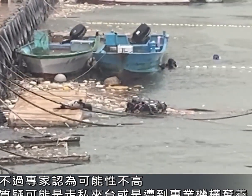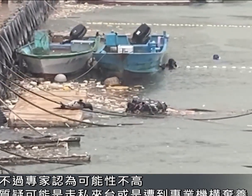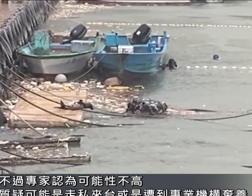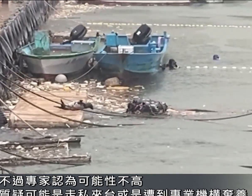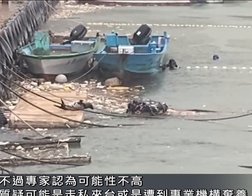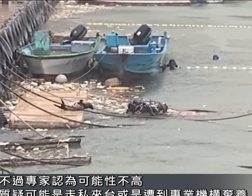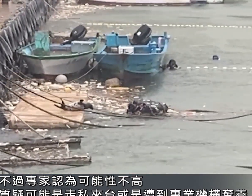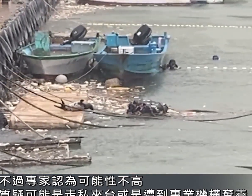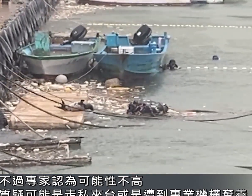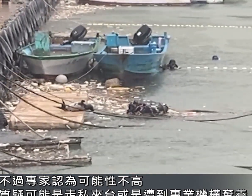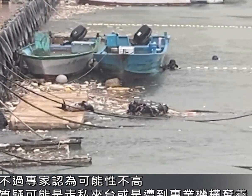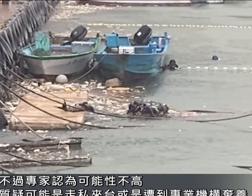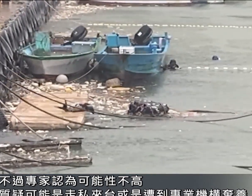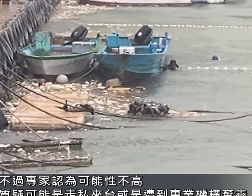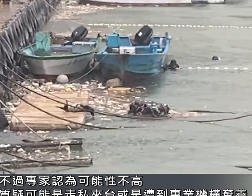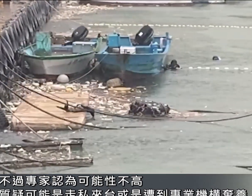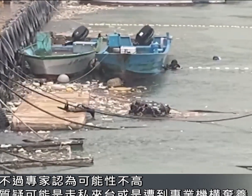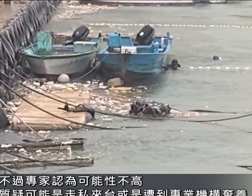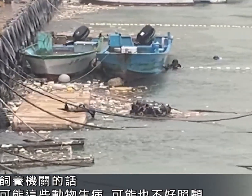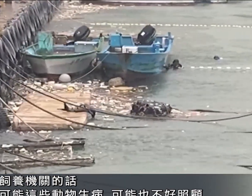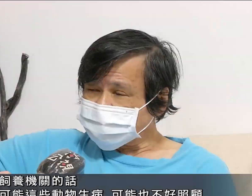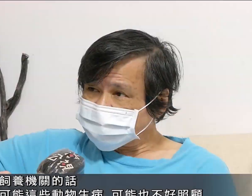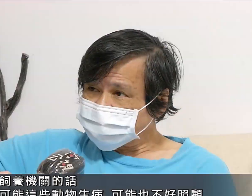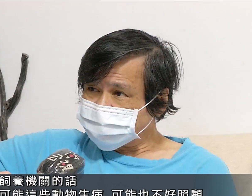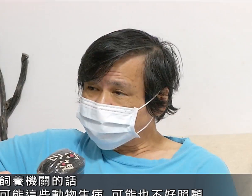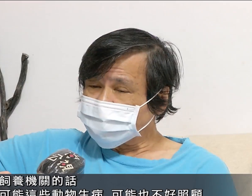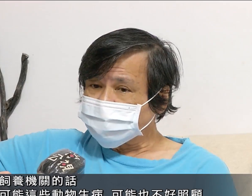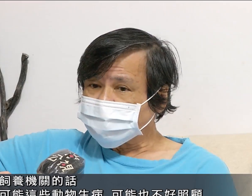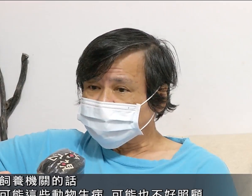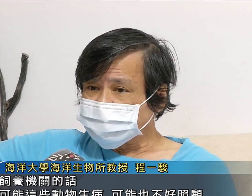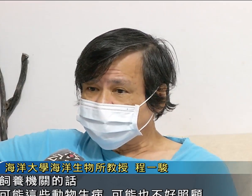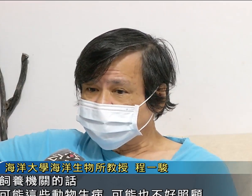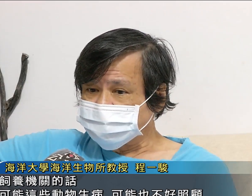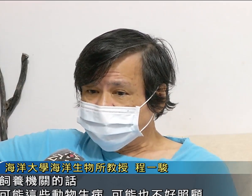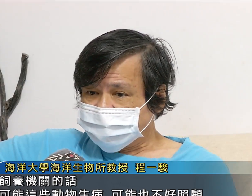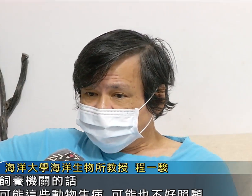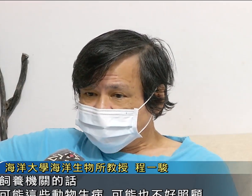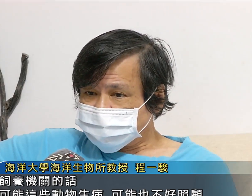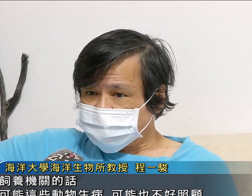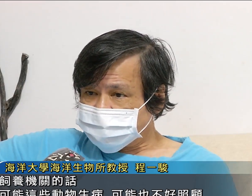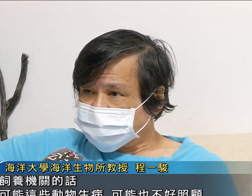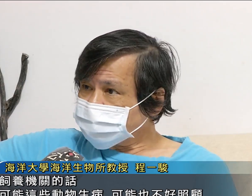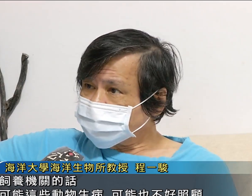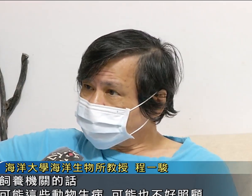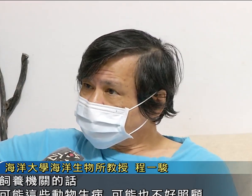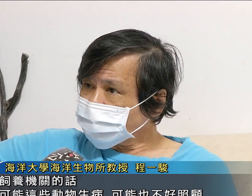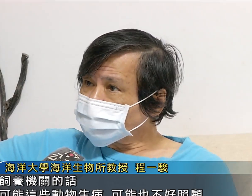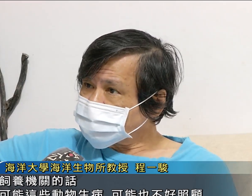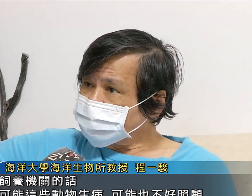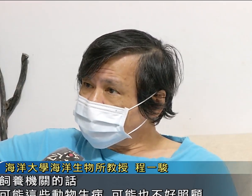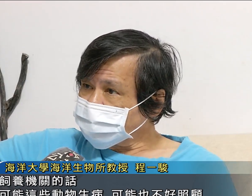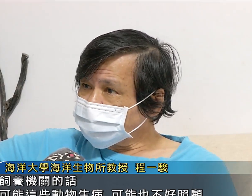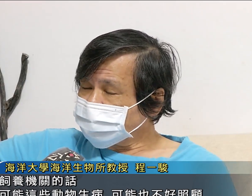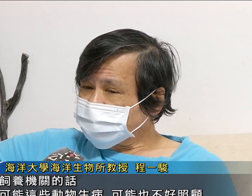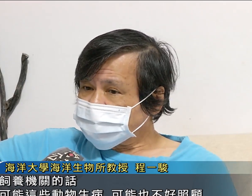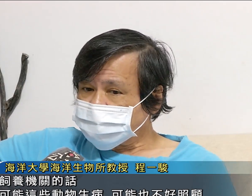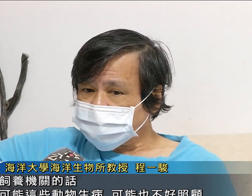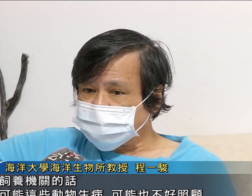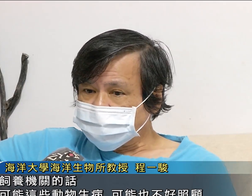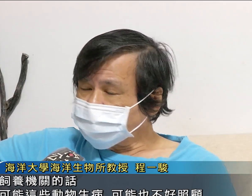台或是遭到专业机构弃养。 饲养机关的话，可能这些动物生病可能也不